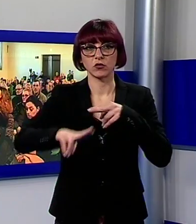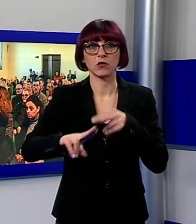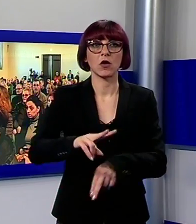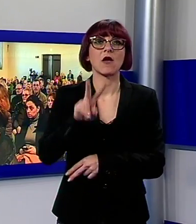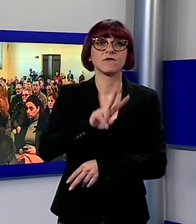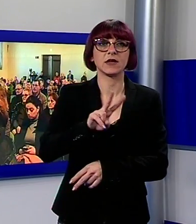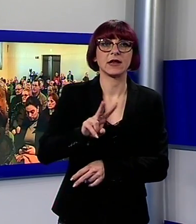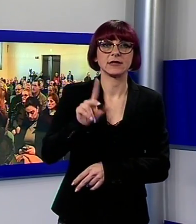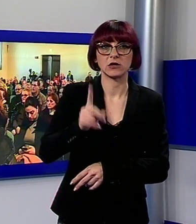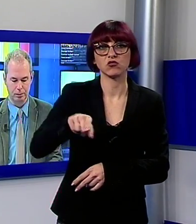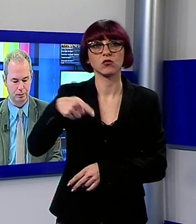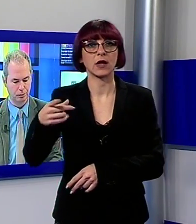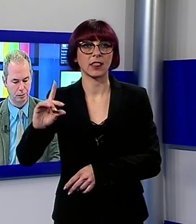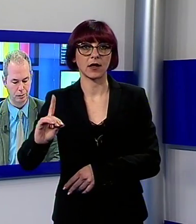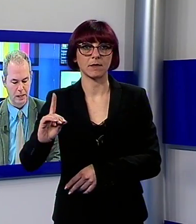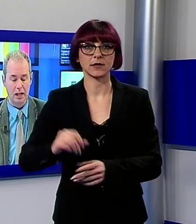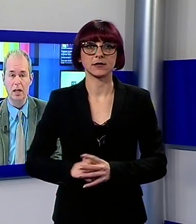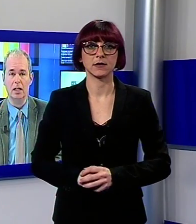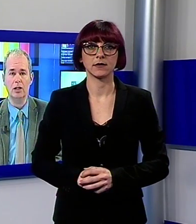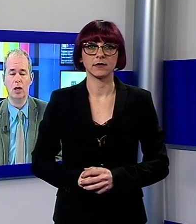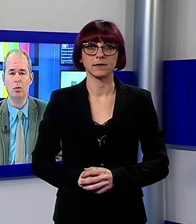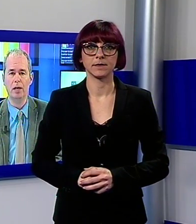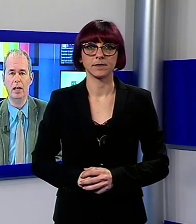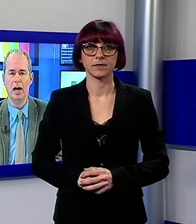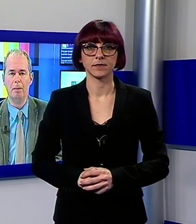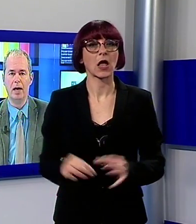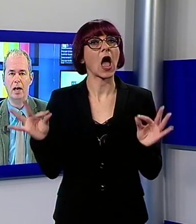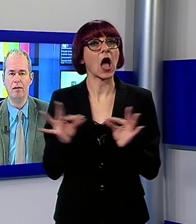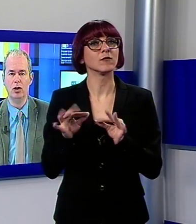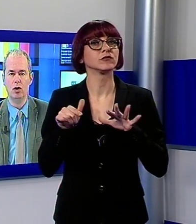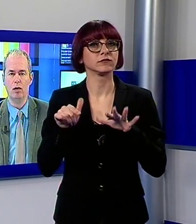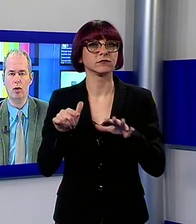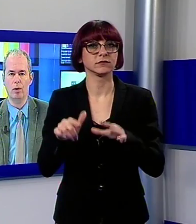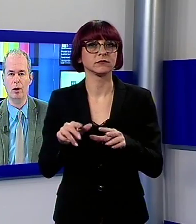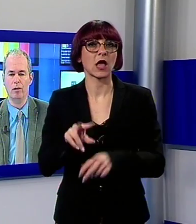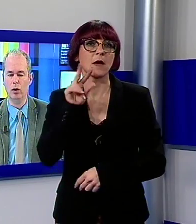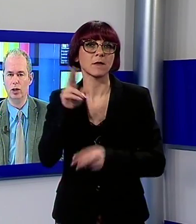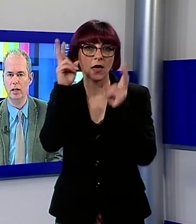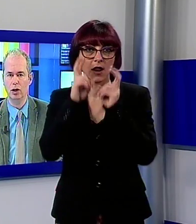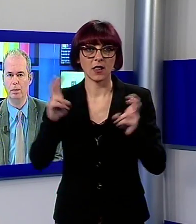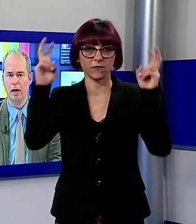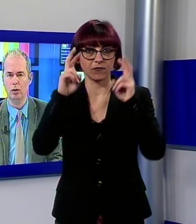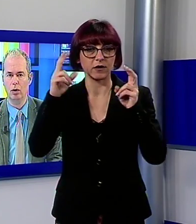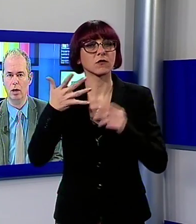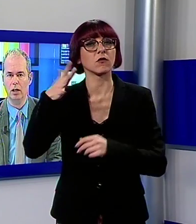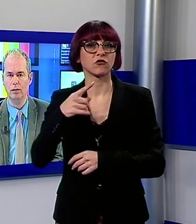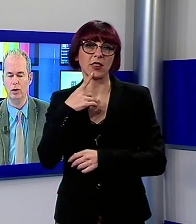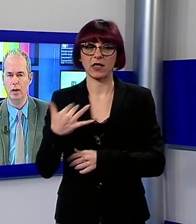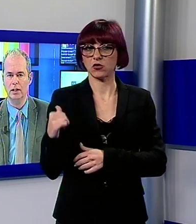e Dalmazia. E adesso la rubrica Parla il Vescovo, come vi ho già anticipato, l'Arcivescovo